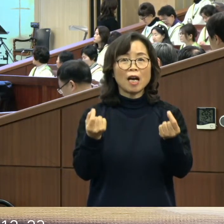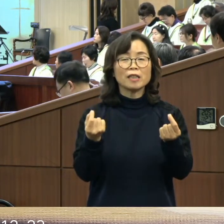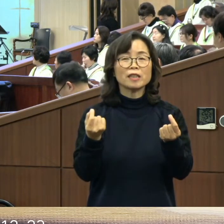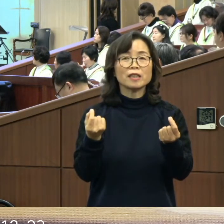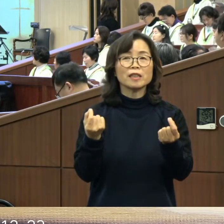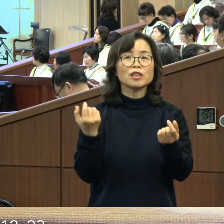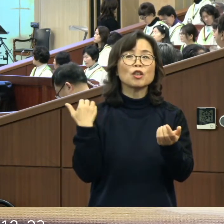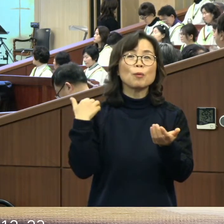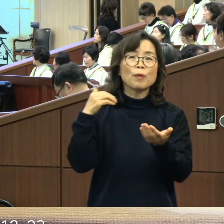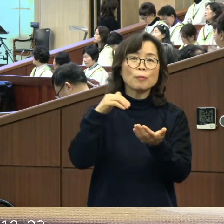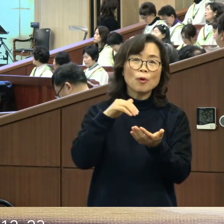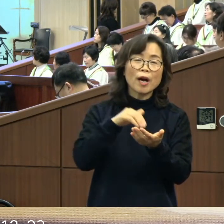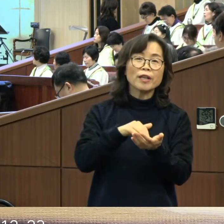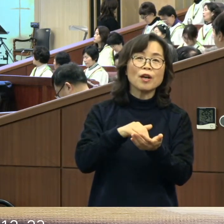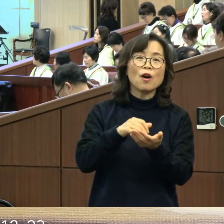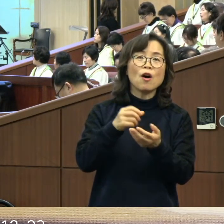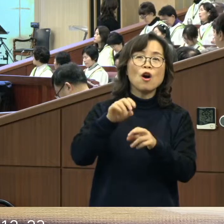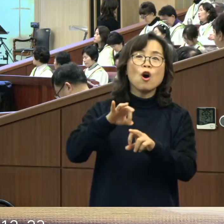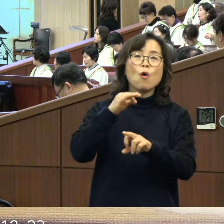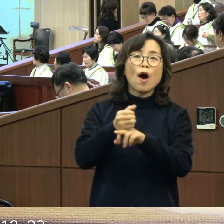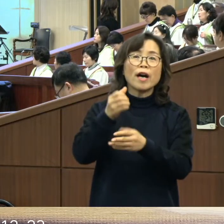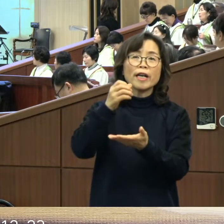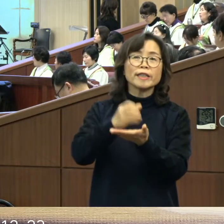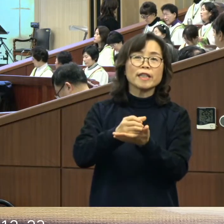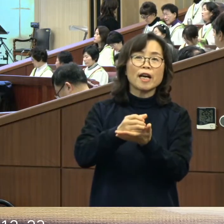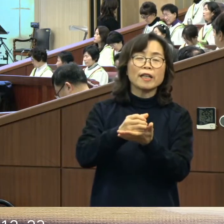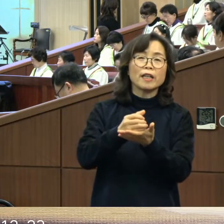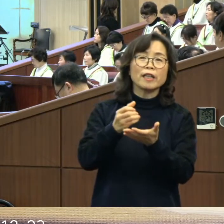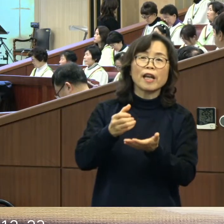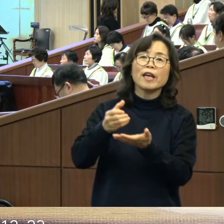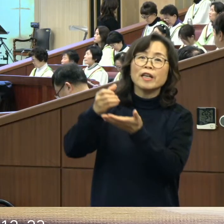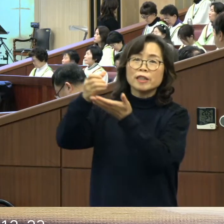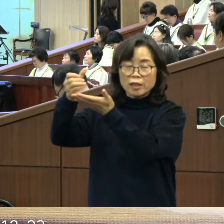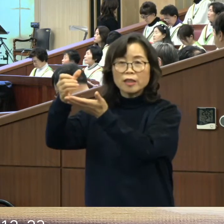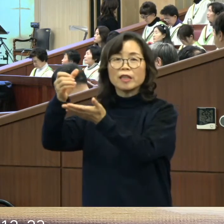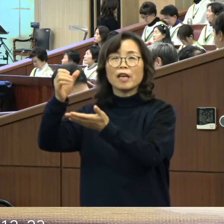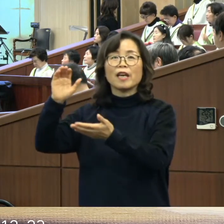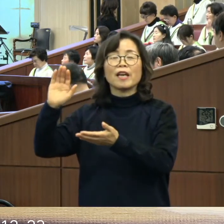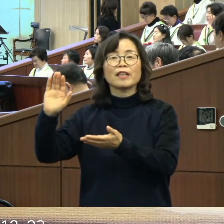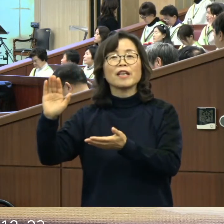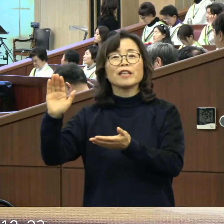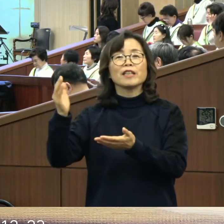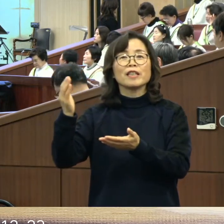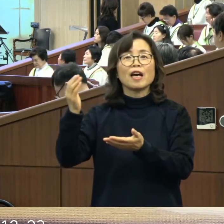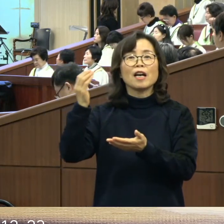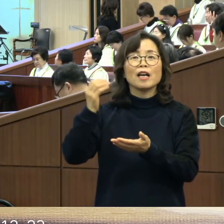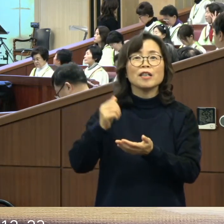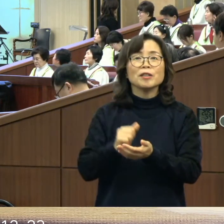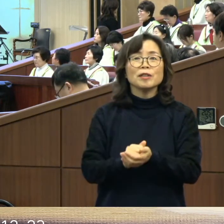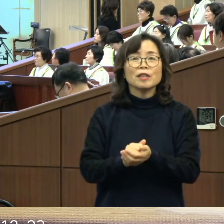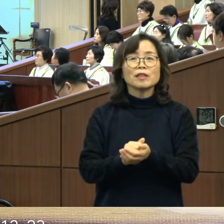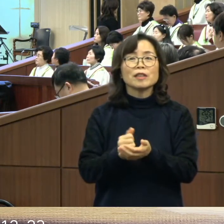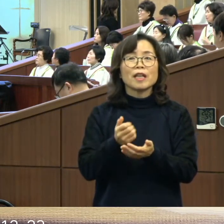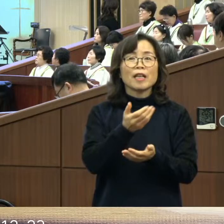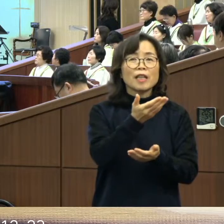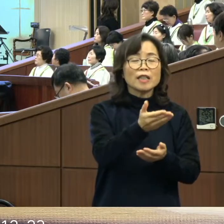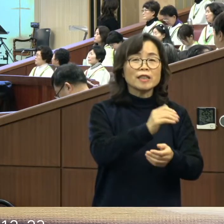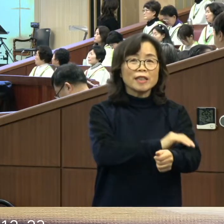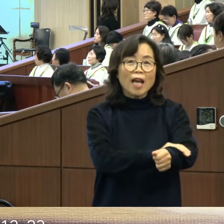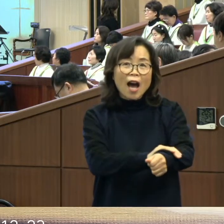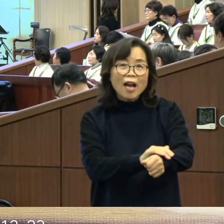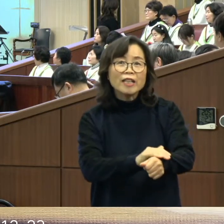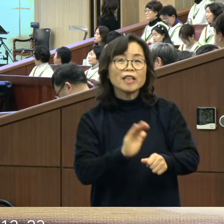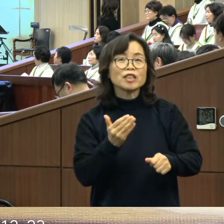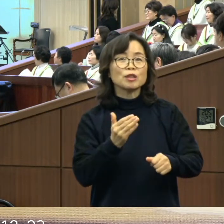때에 하던 것 같이 바로의 잔을 그의 손에 드리게 되리이다. 당신이